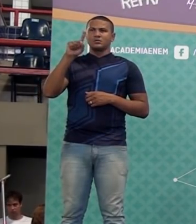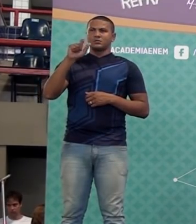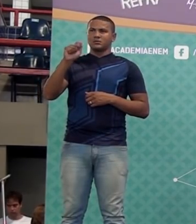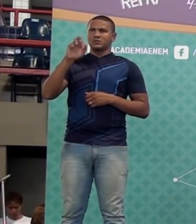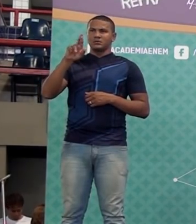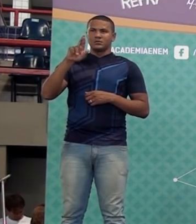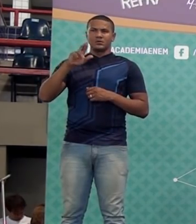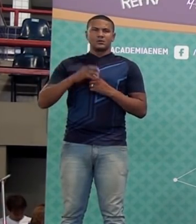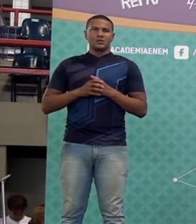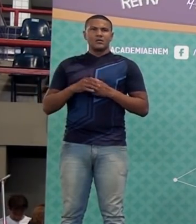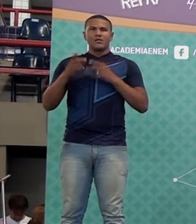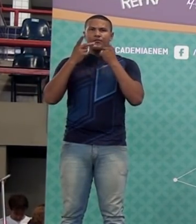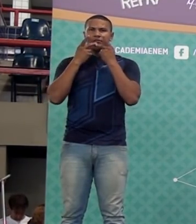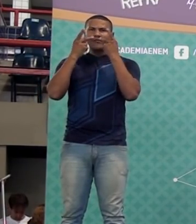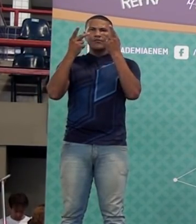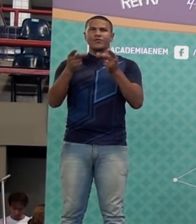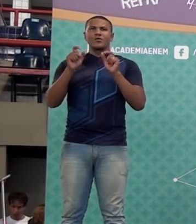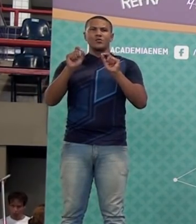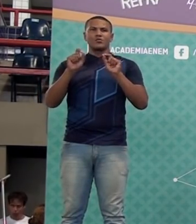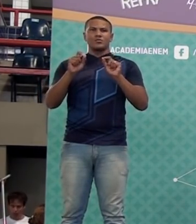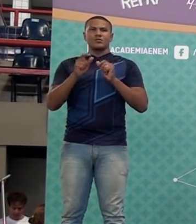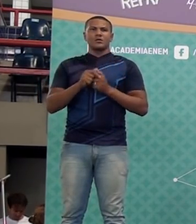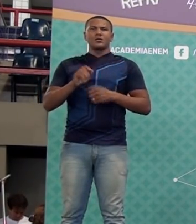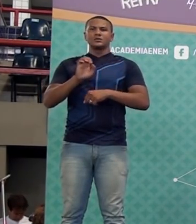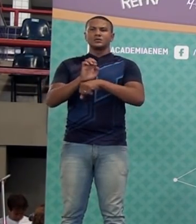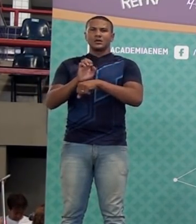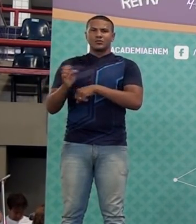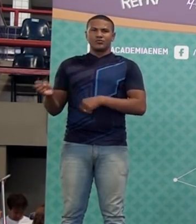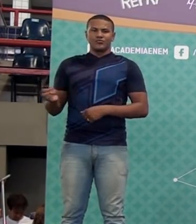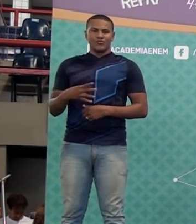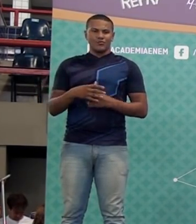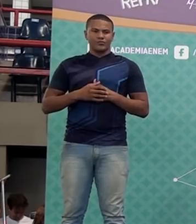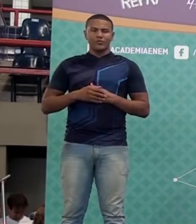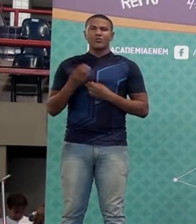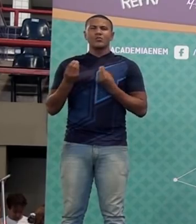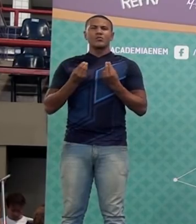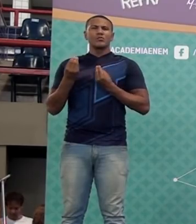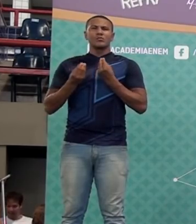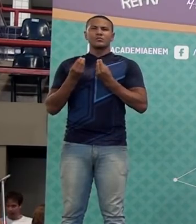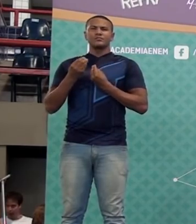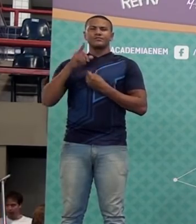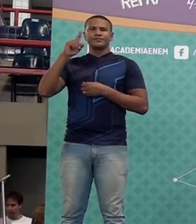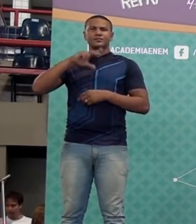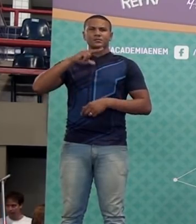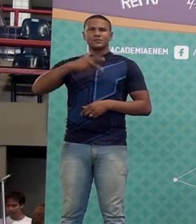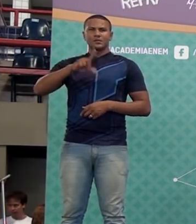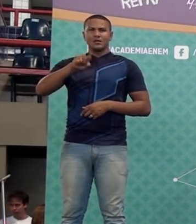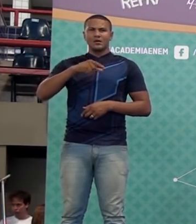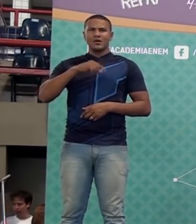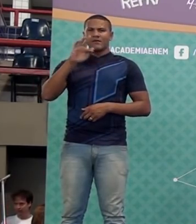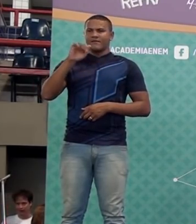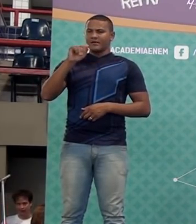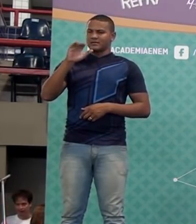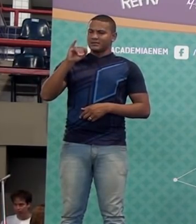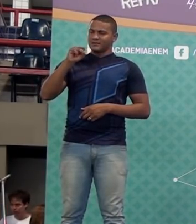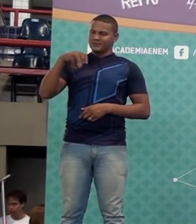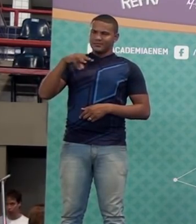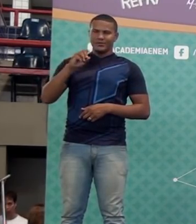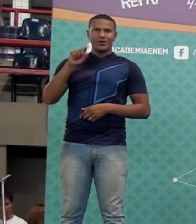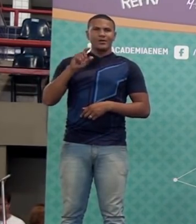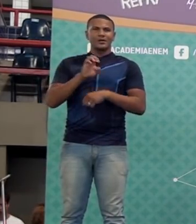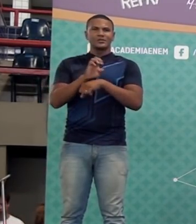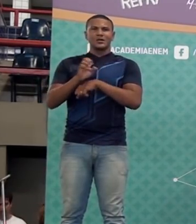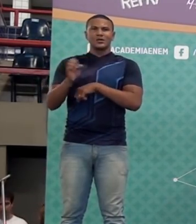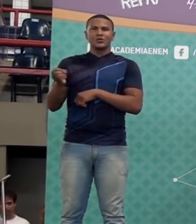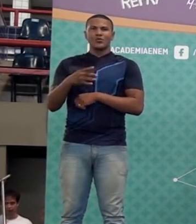chamava a ditadura deles de Estado Novo. Como é que chamava a ditadura fascista lá de Portugal? Estado Novo. Como é que era chamado o